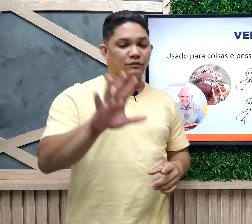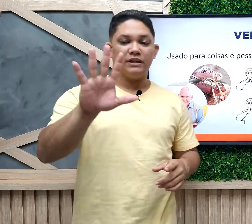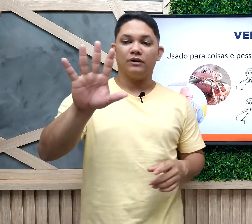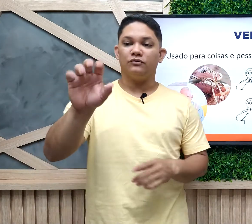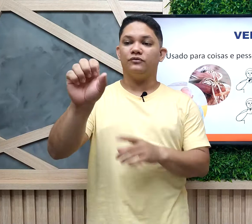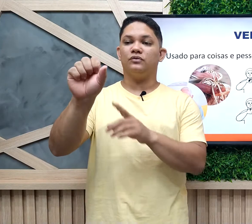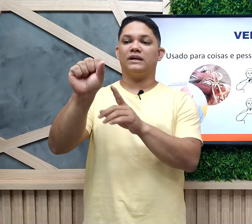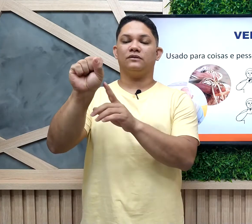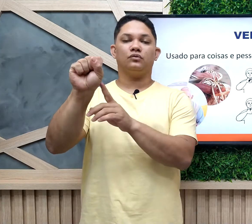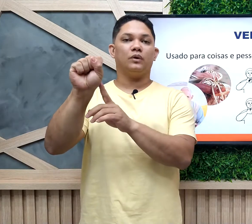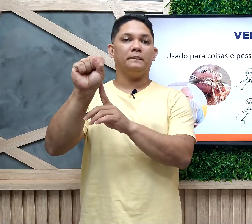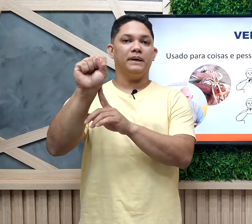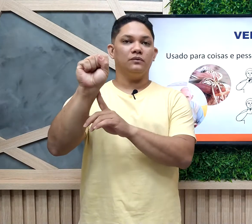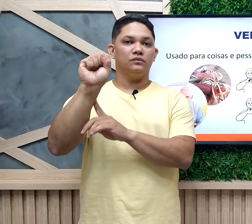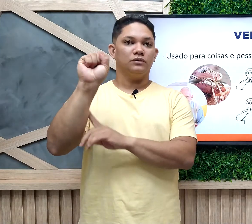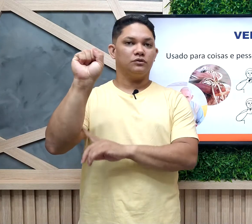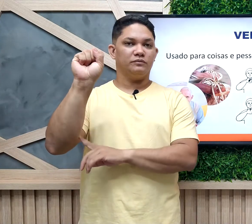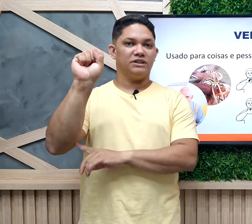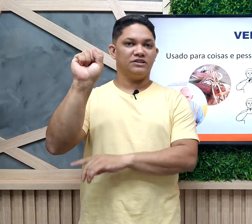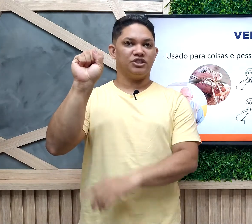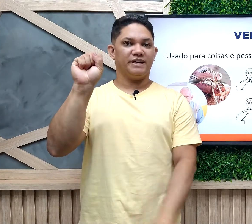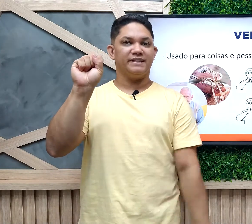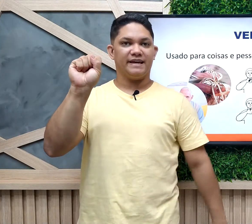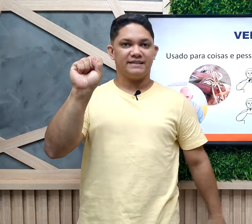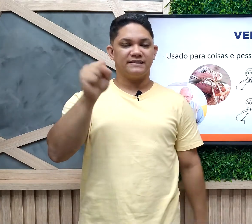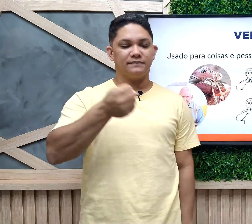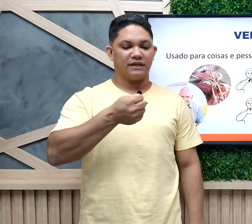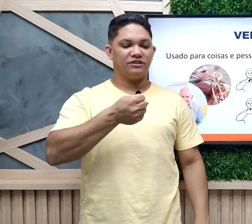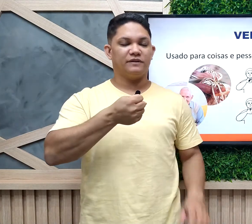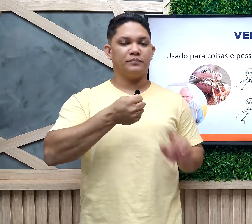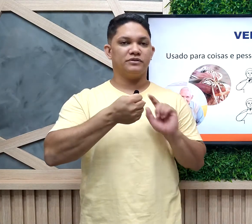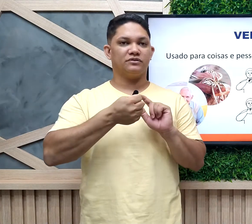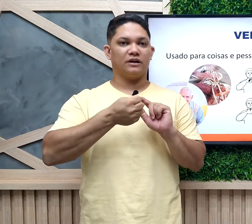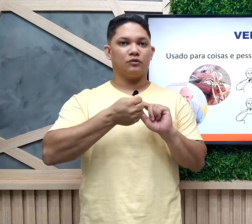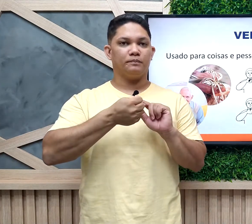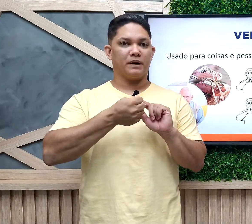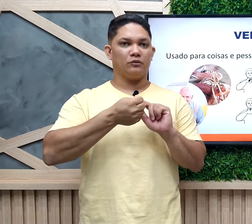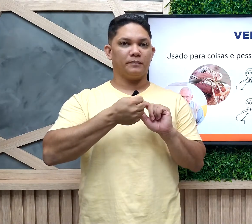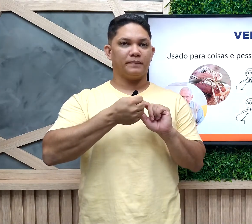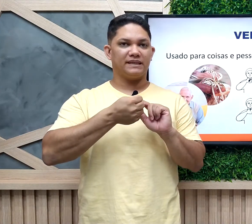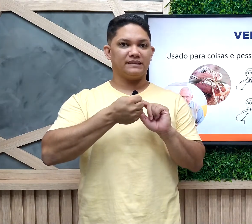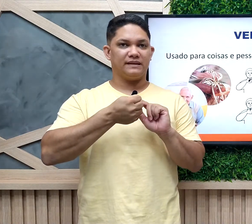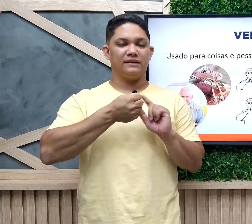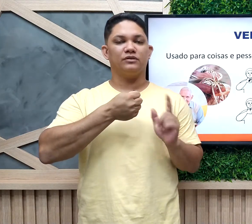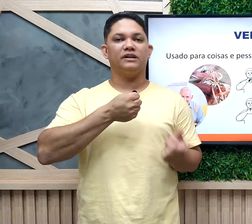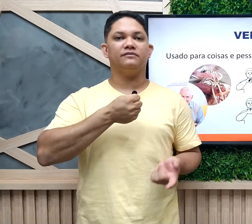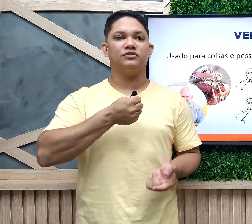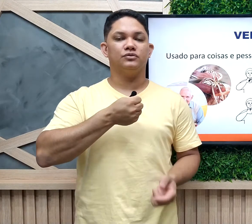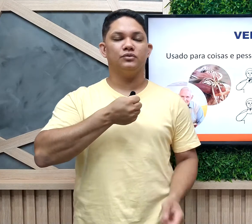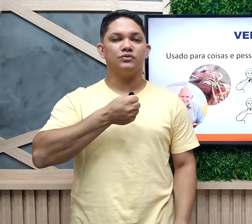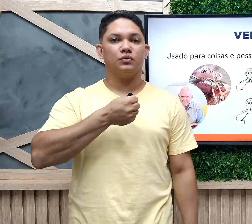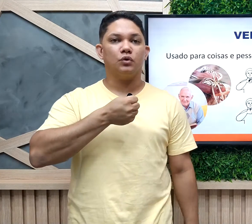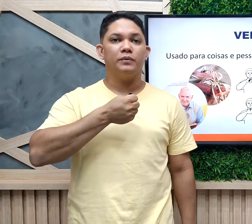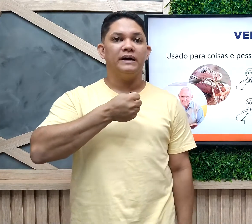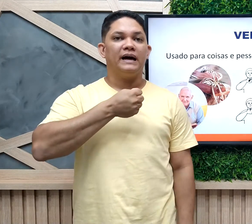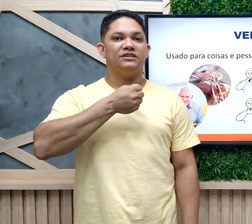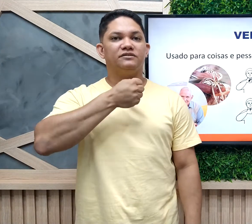ele é configurado com a mão dominante em S, a gente vai posicionar com palma para dentro, aqui à frente do nosso corpo, a gente vai